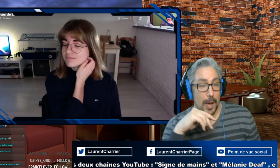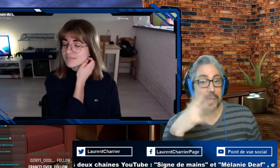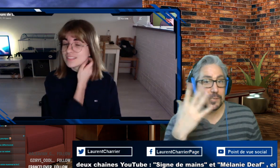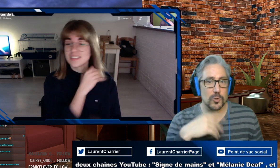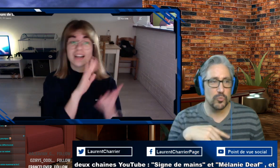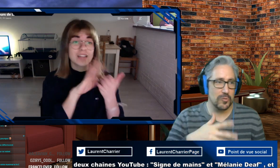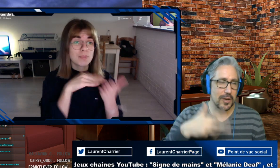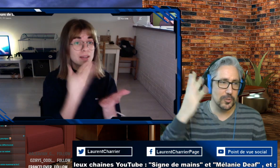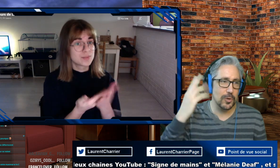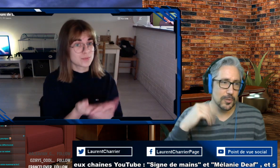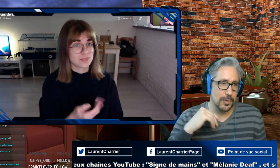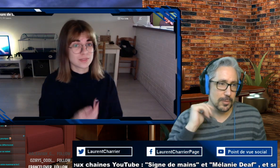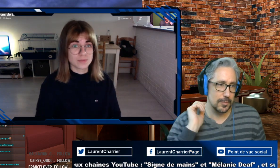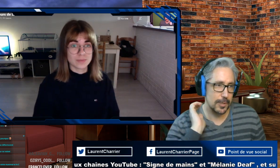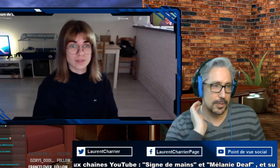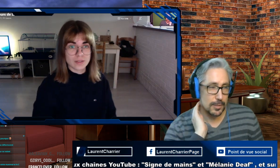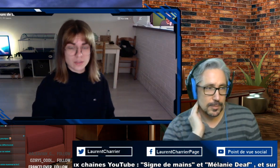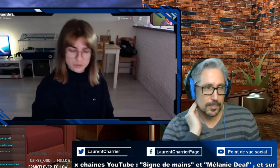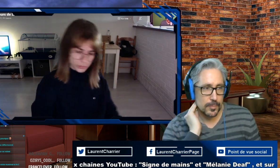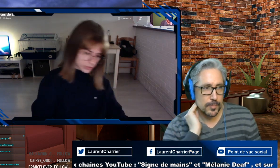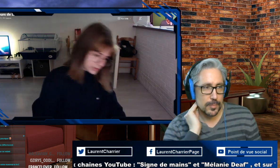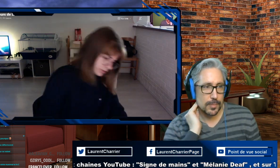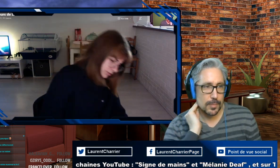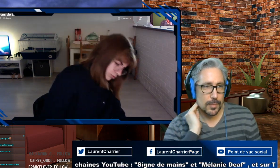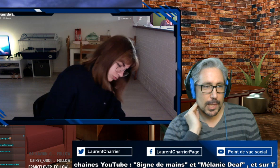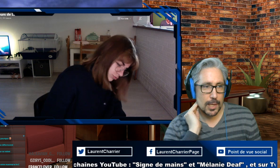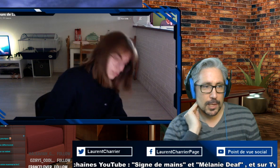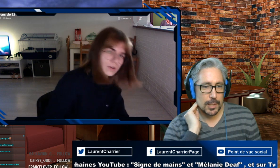Normal. Ah bah il signe depuis 20, Hein. 30 ans, voilà.